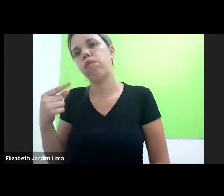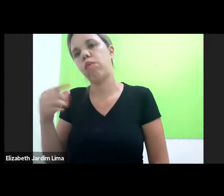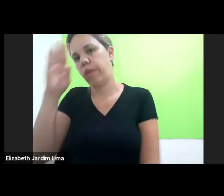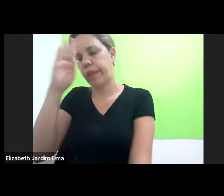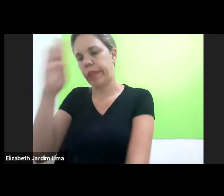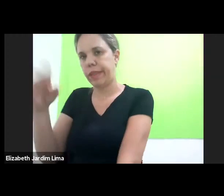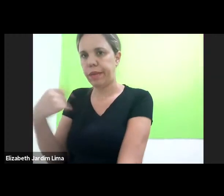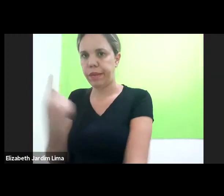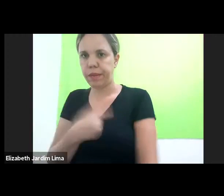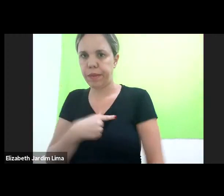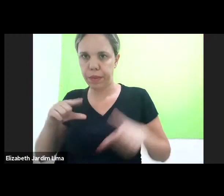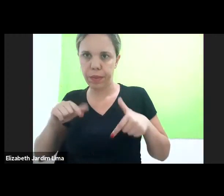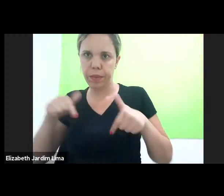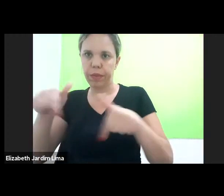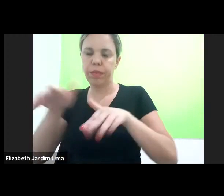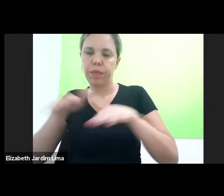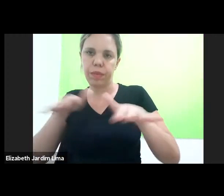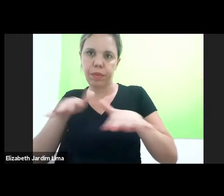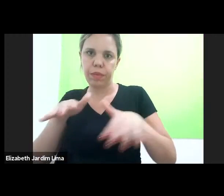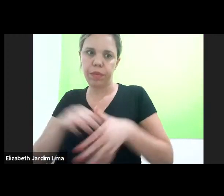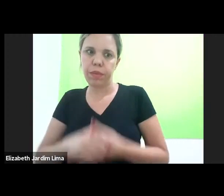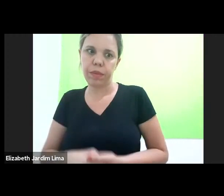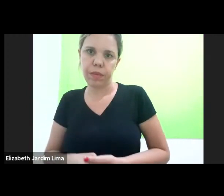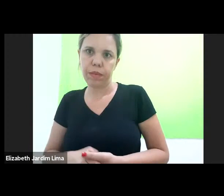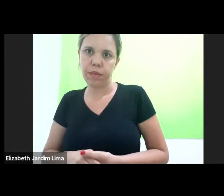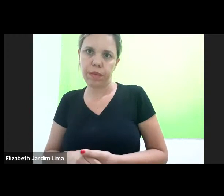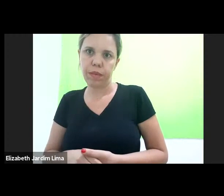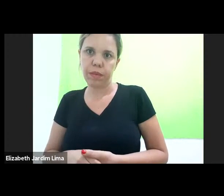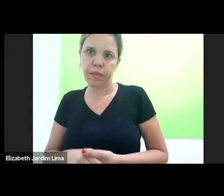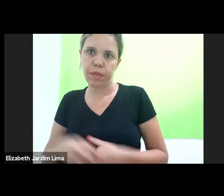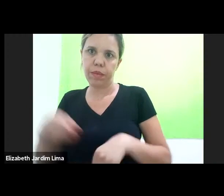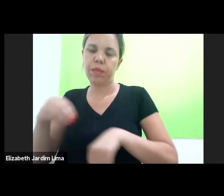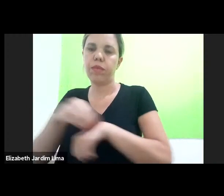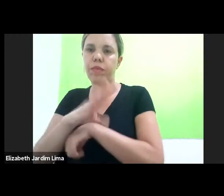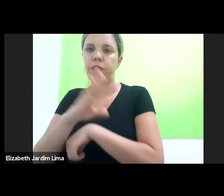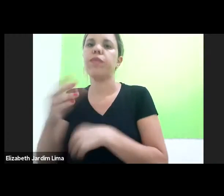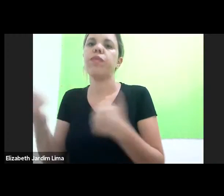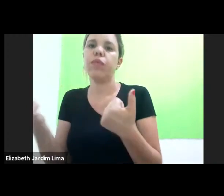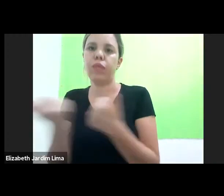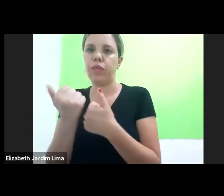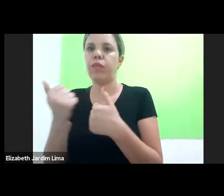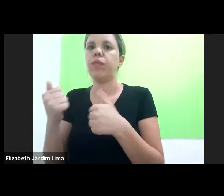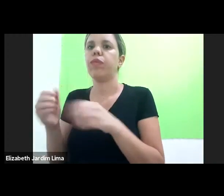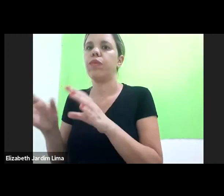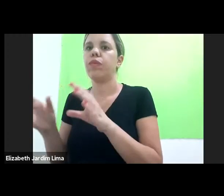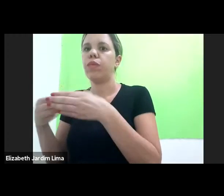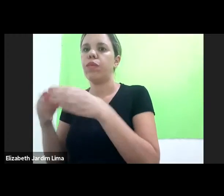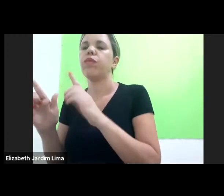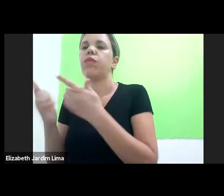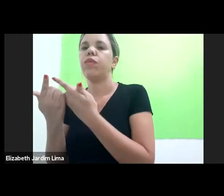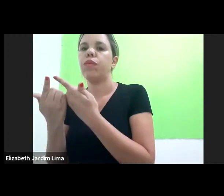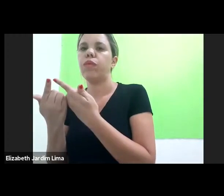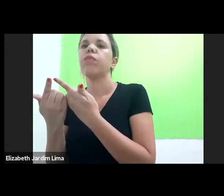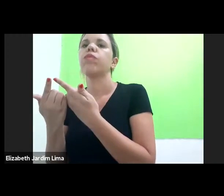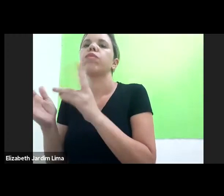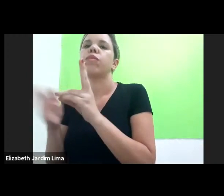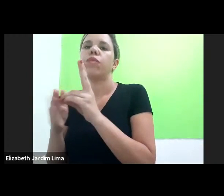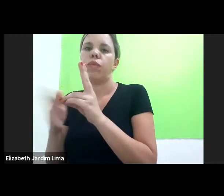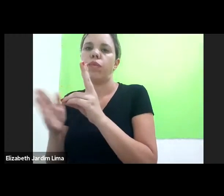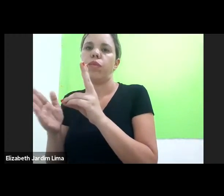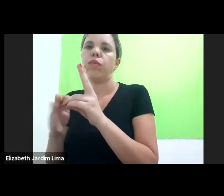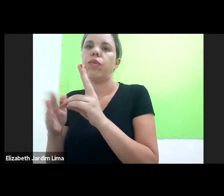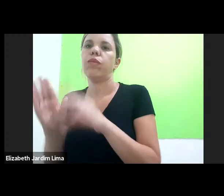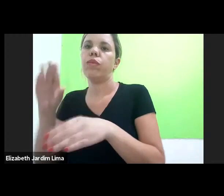nossa atuação junto ao movimento indígena, é levar a voz ativa das nossas comunidades e dos nossos povos indígenas para dentro